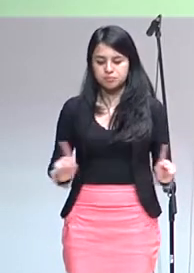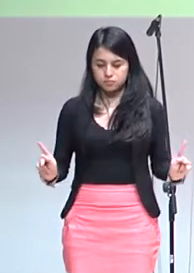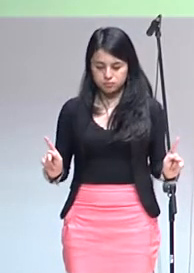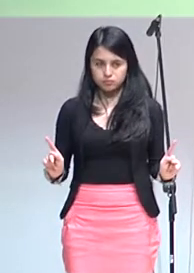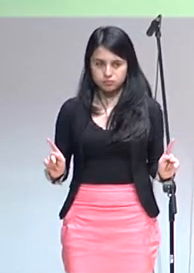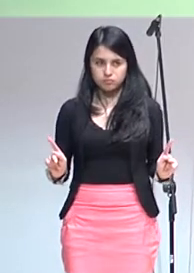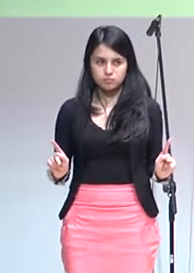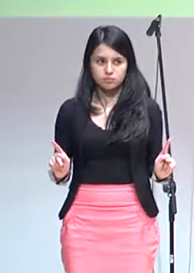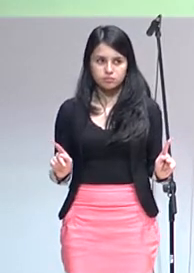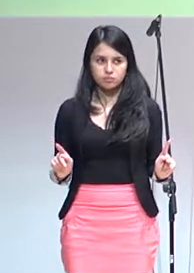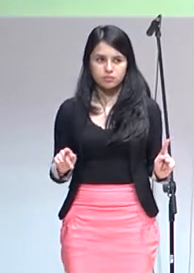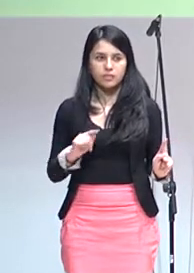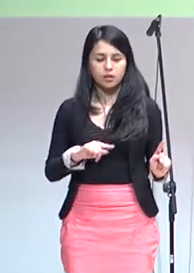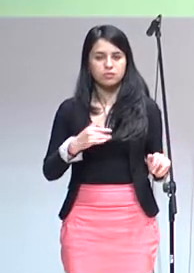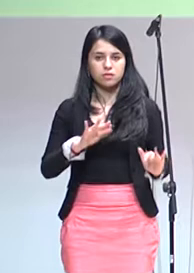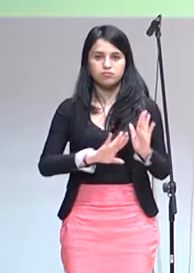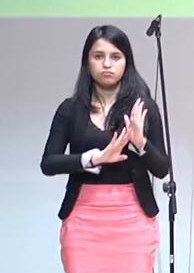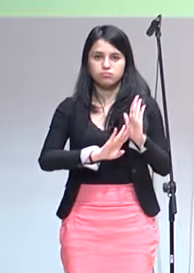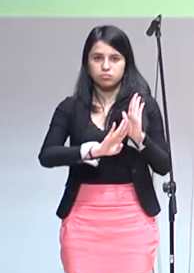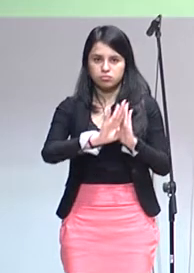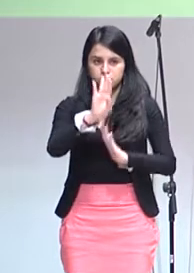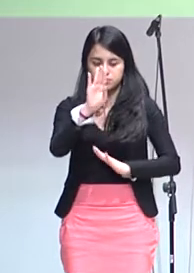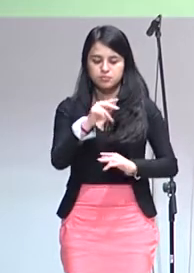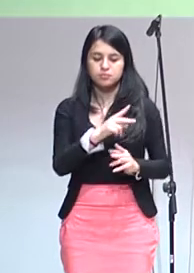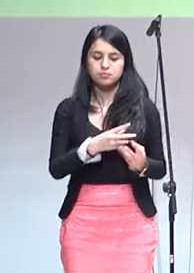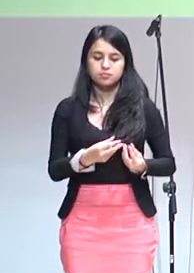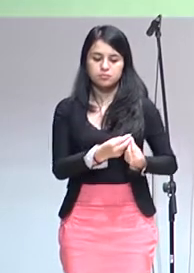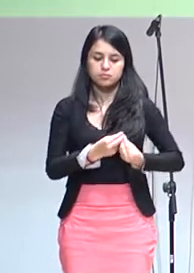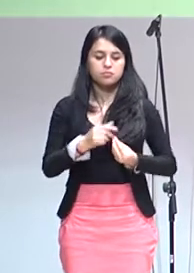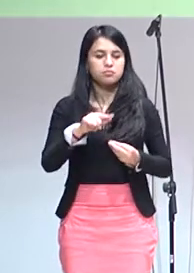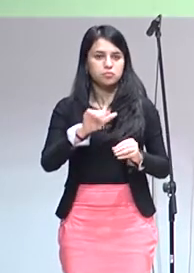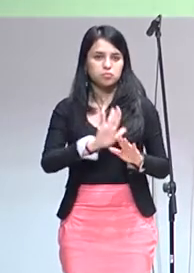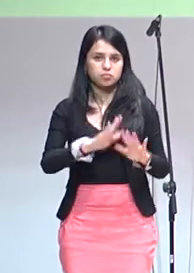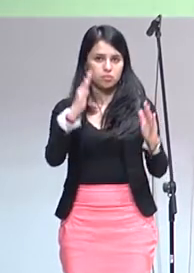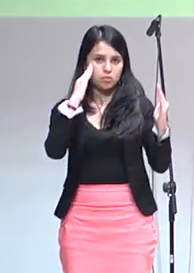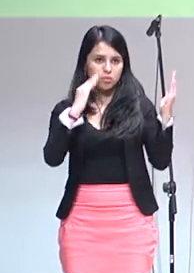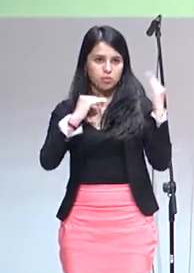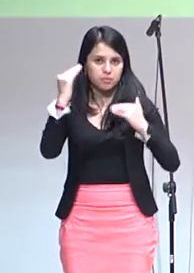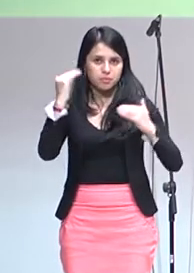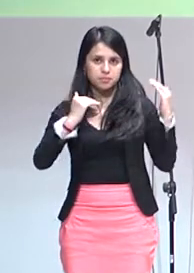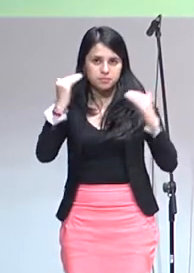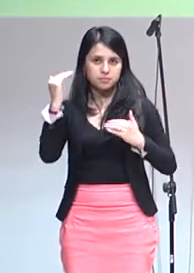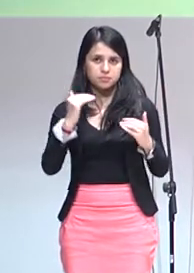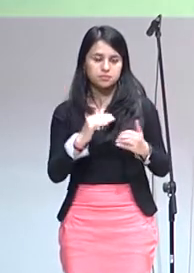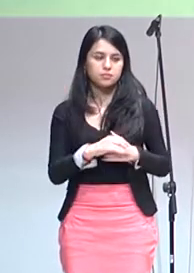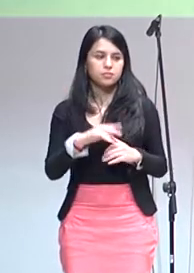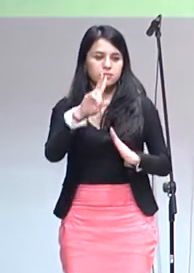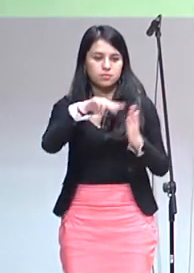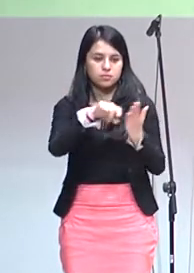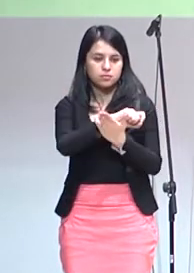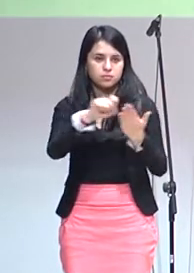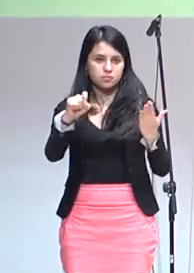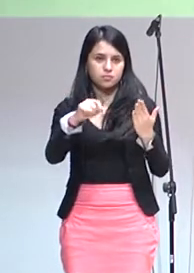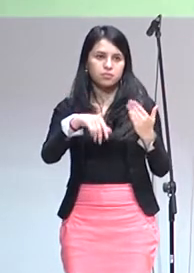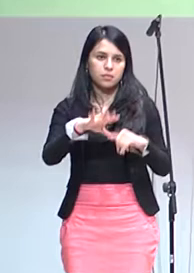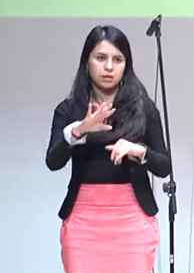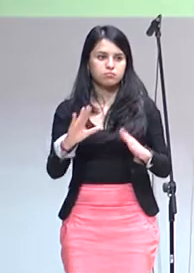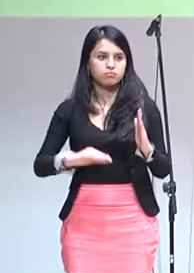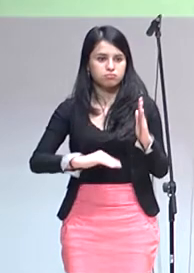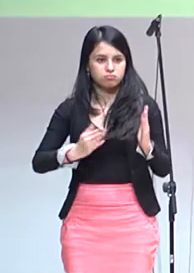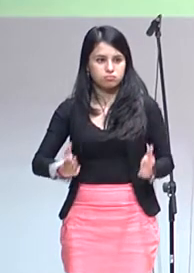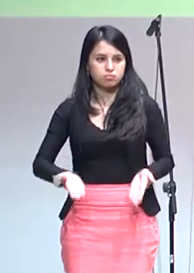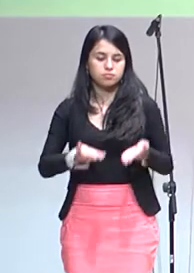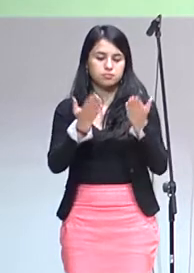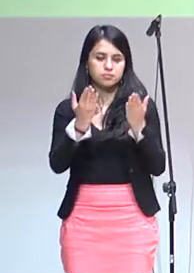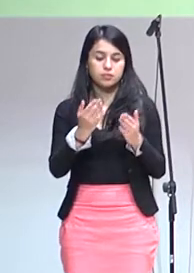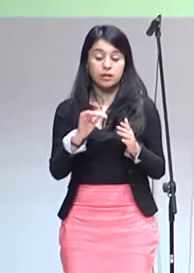un poquito más avanzados y tenían competencias de lectoescritora un poco más avanzadas que los otros.